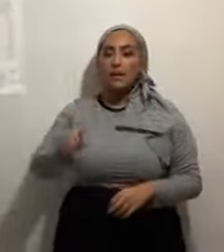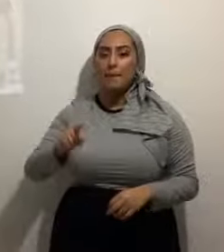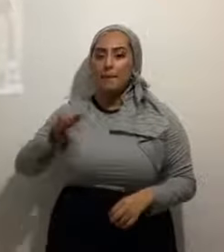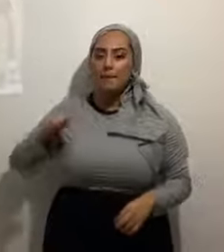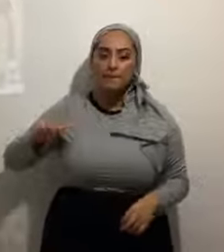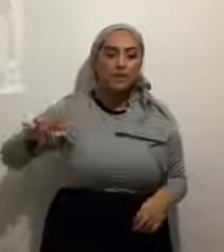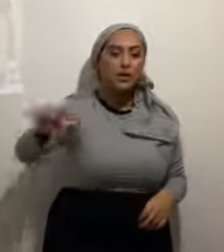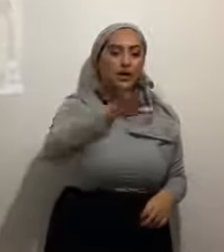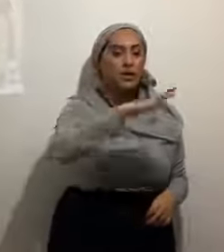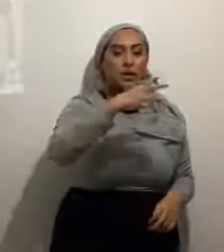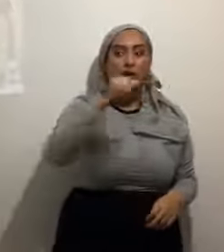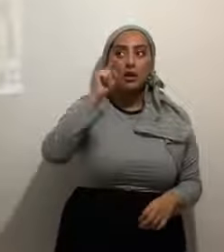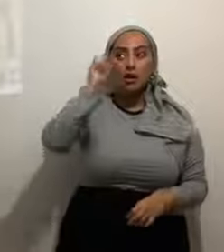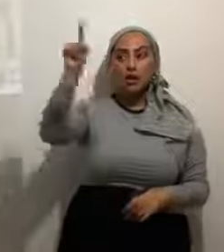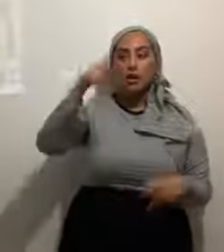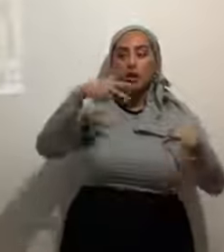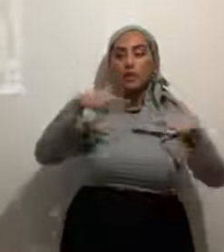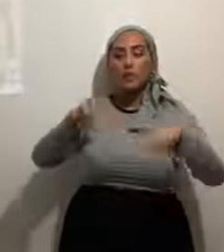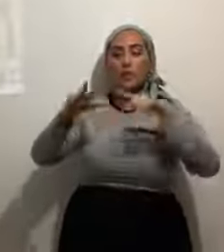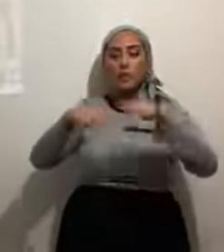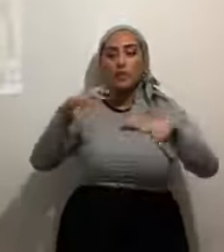anda sobre las olas del mar.